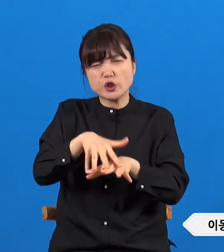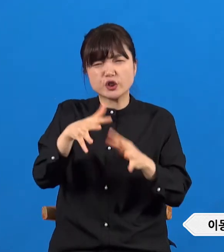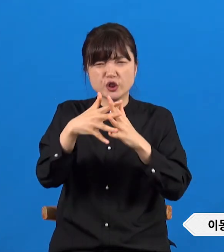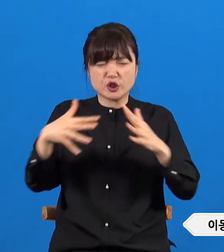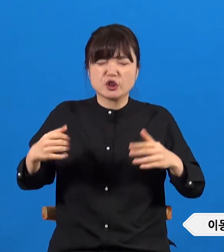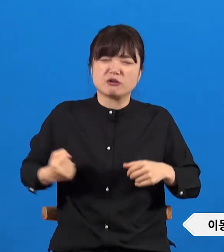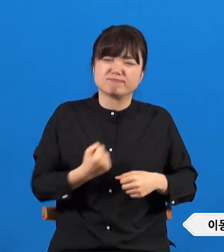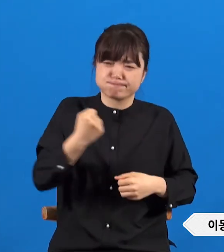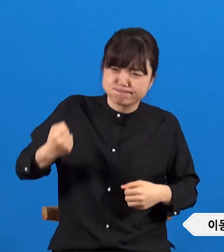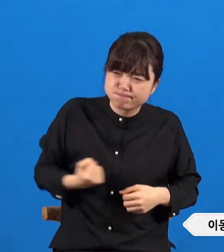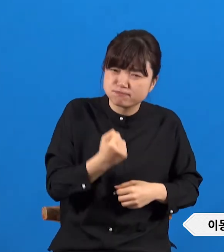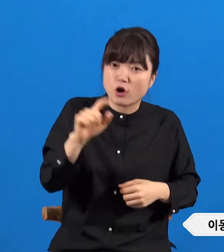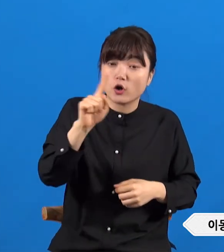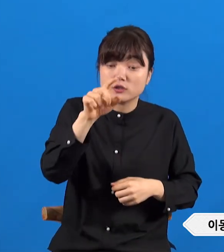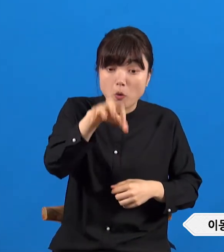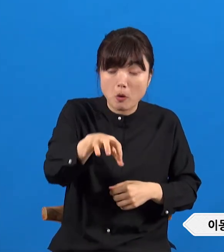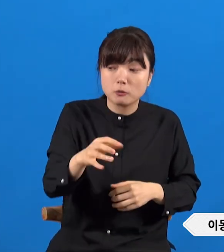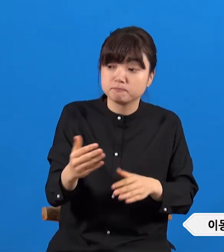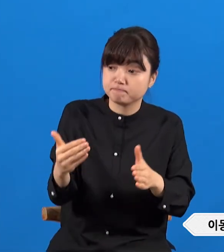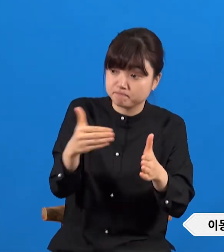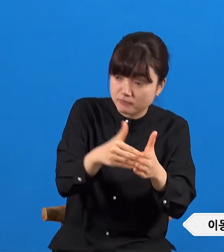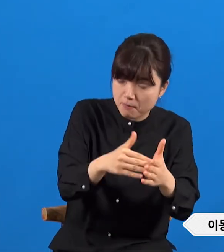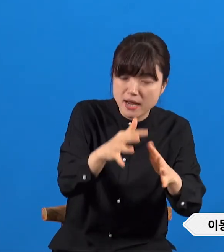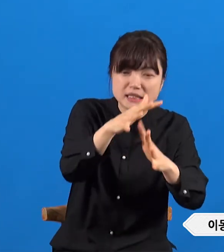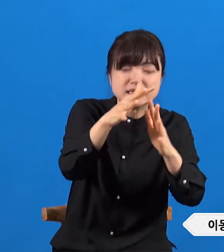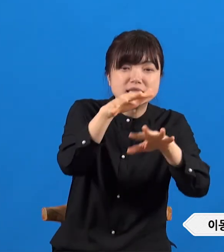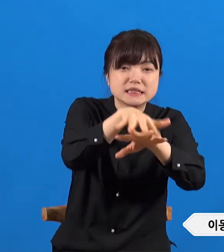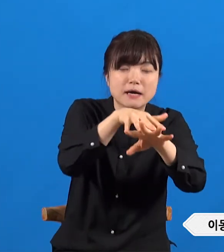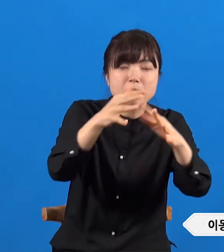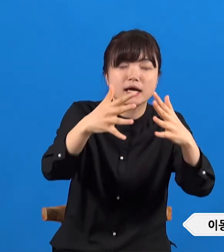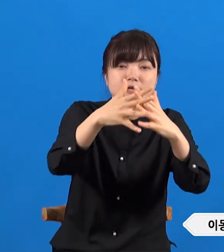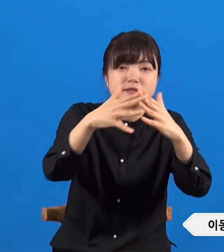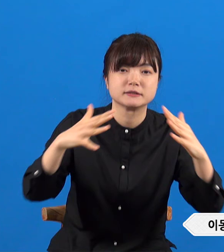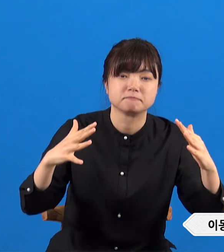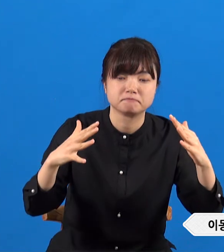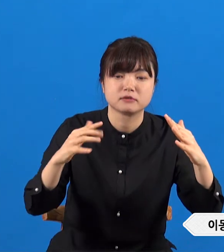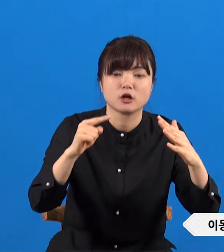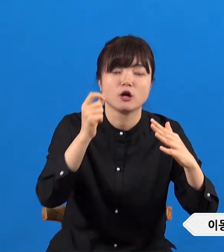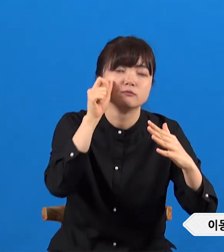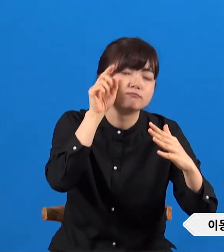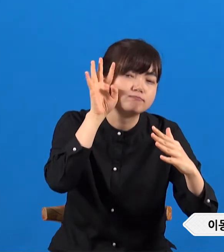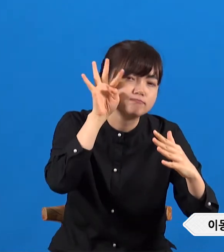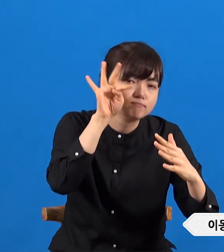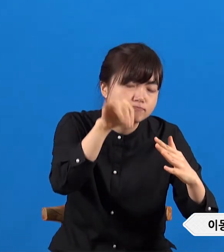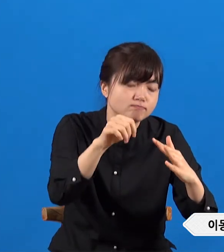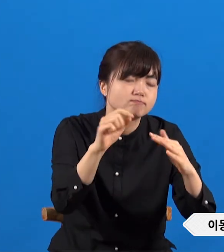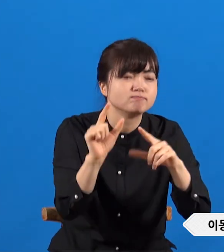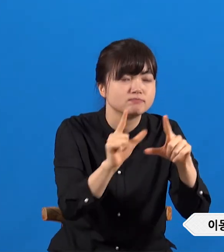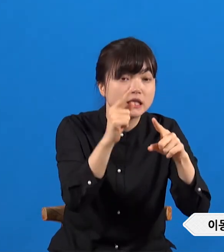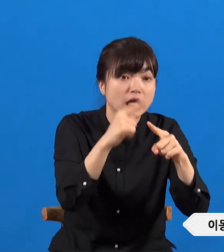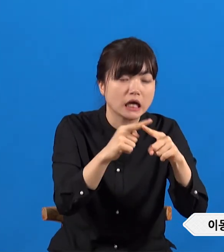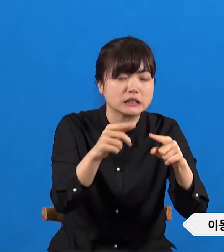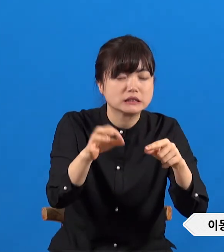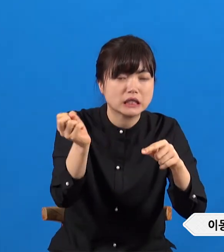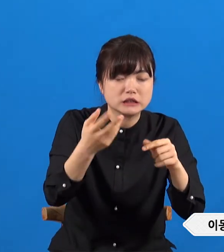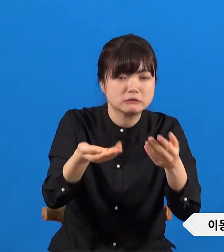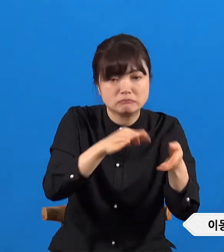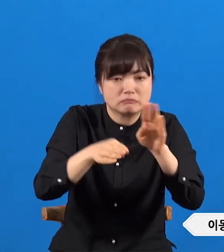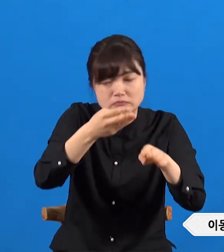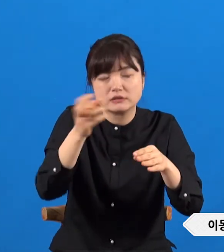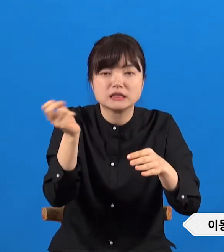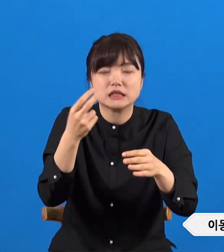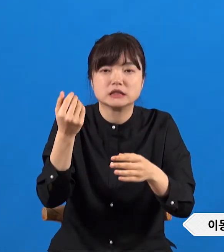다녔어요. 그래서 어떤 일정한 장소에 가면 장막을 치고 거기에서 하룻밤 며칠을 유숙하다가 다시 장막을 걷고 또